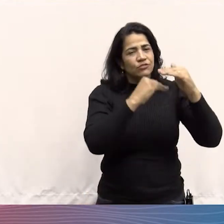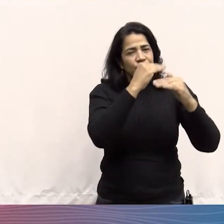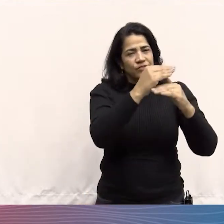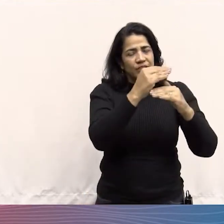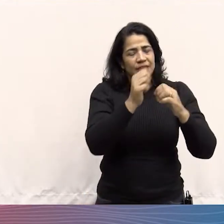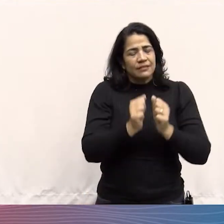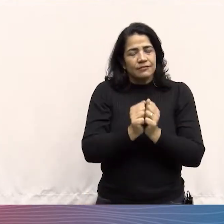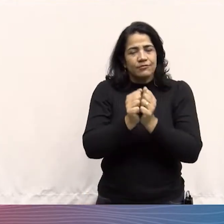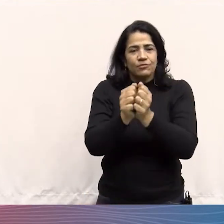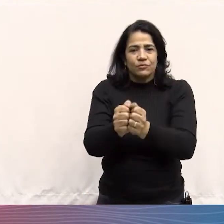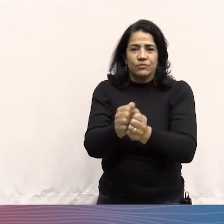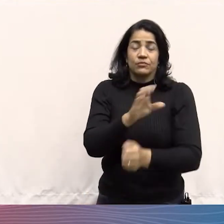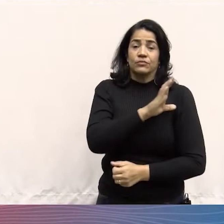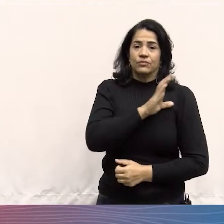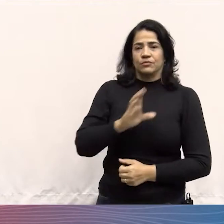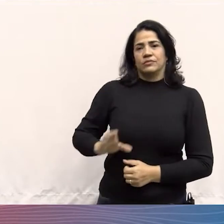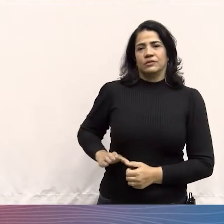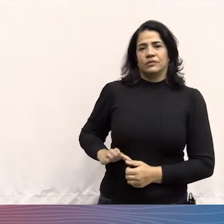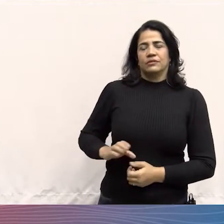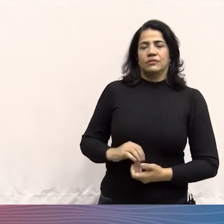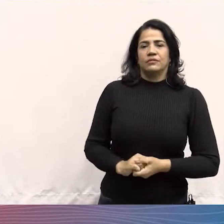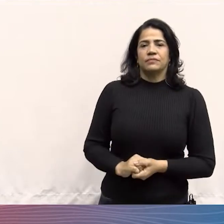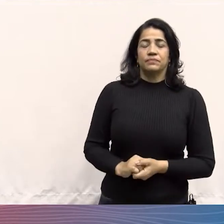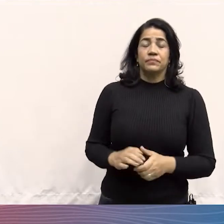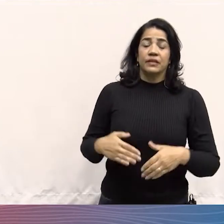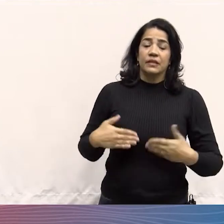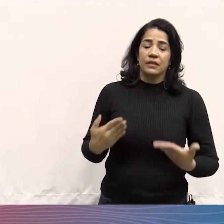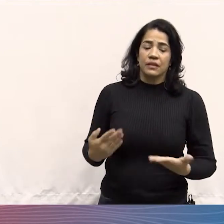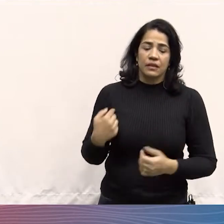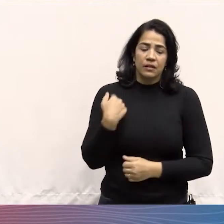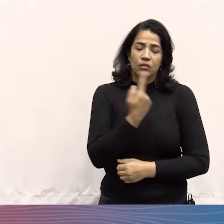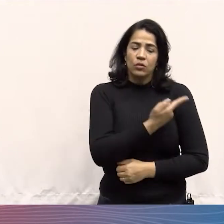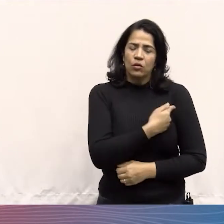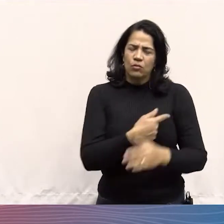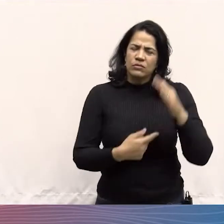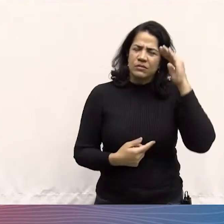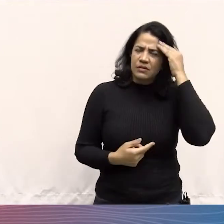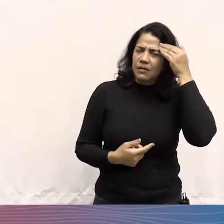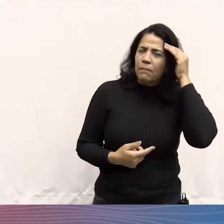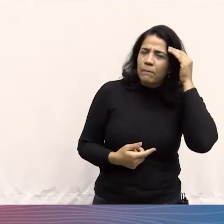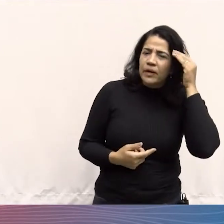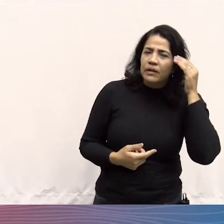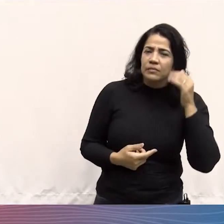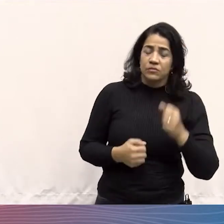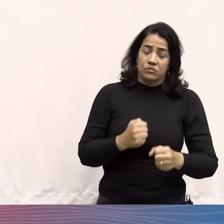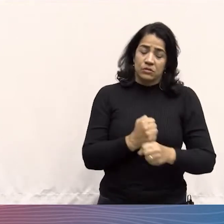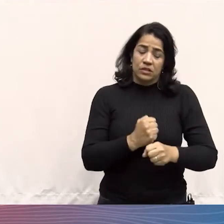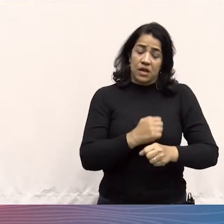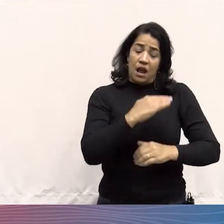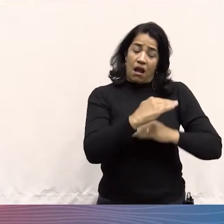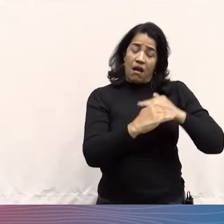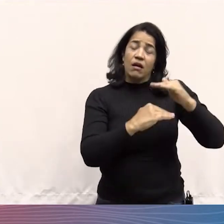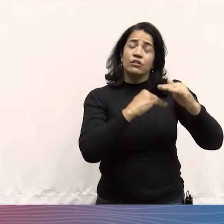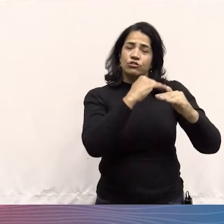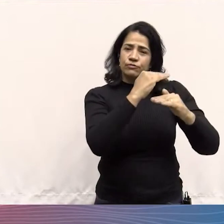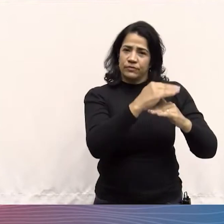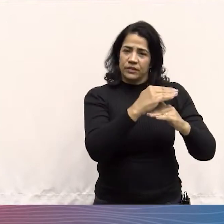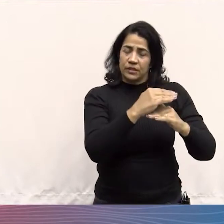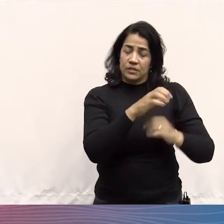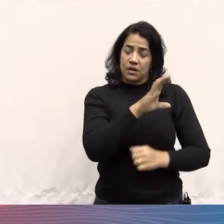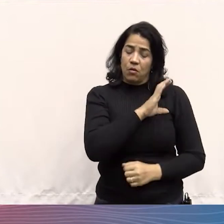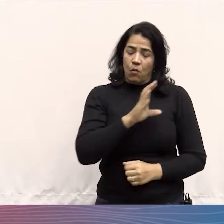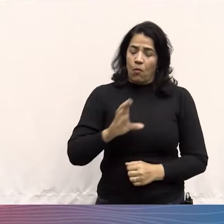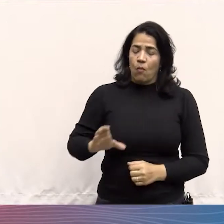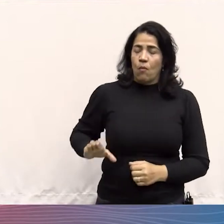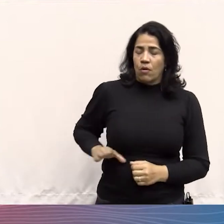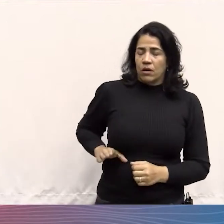nós sabemos que essa edificação, né, Cristo é a pedra angular. E essa pedra angular é